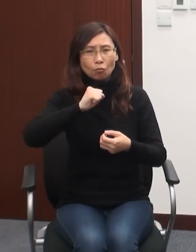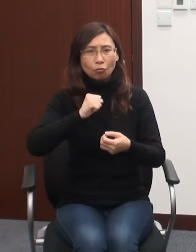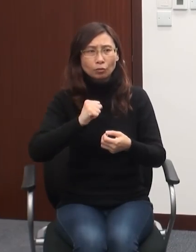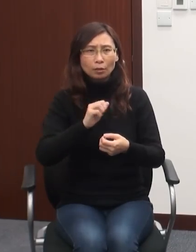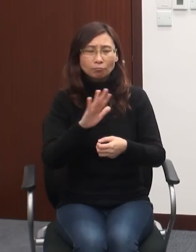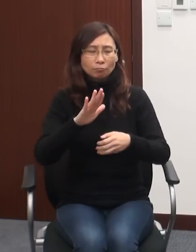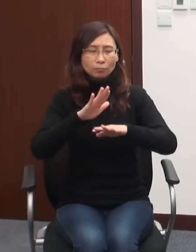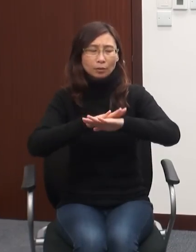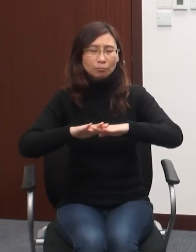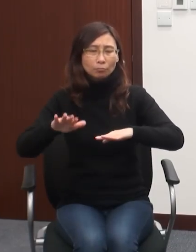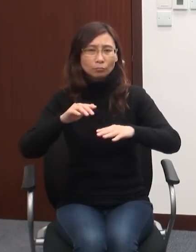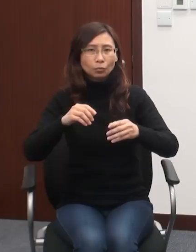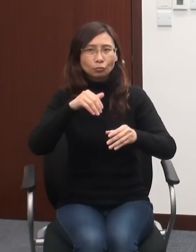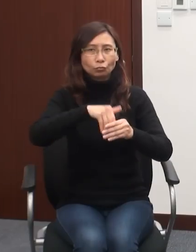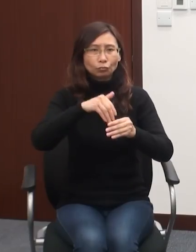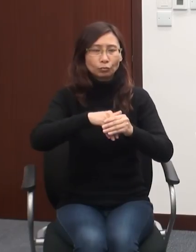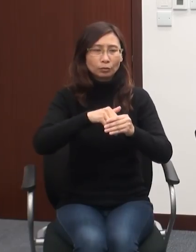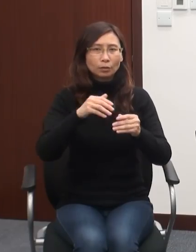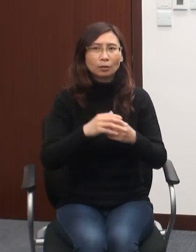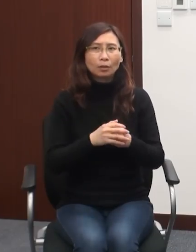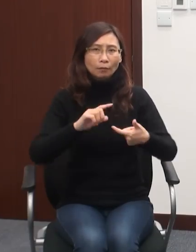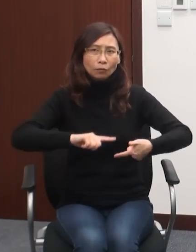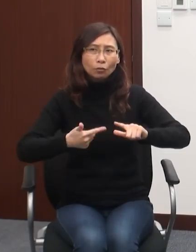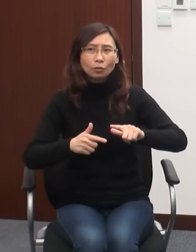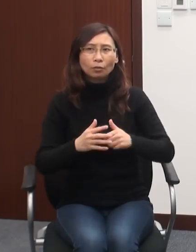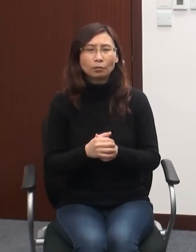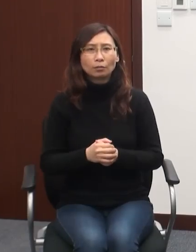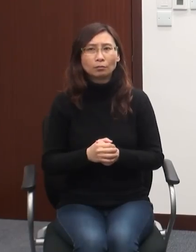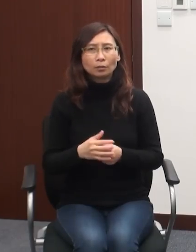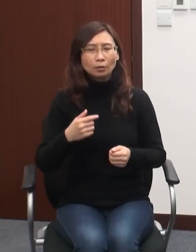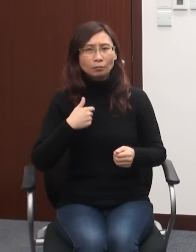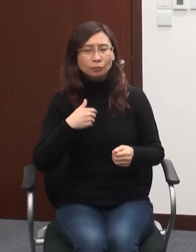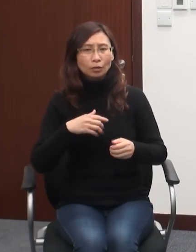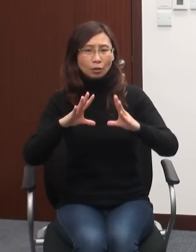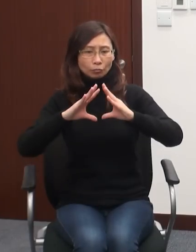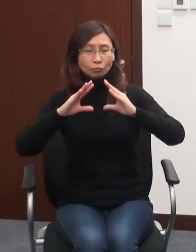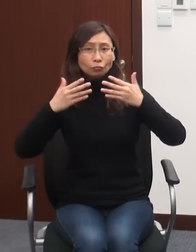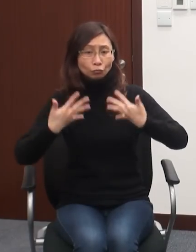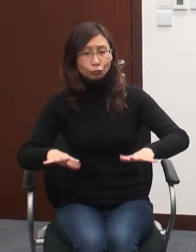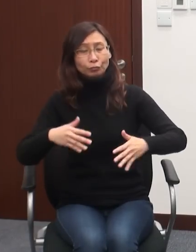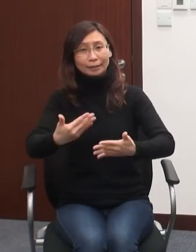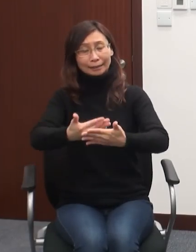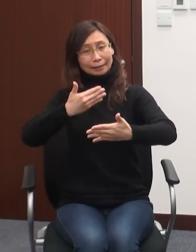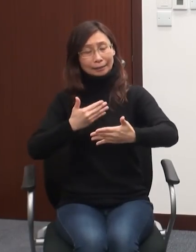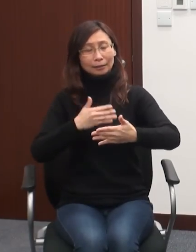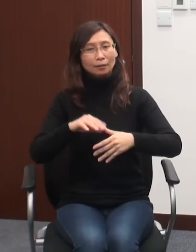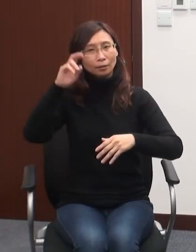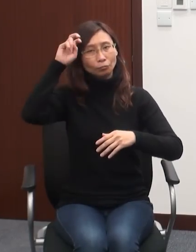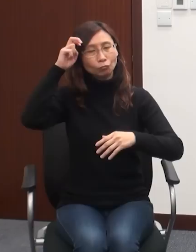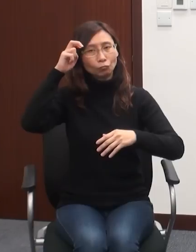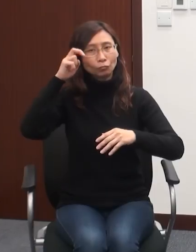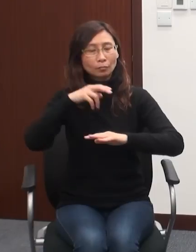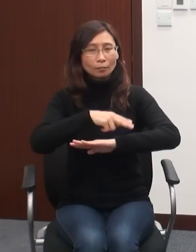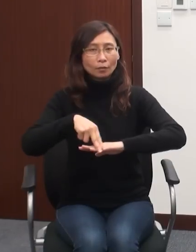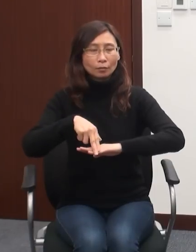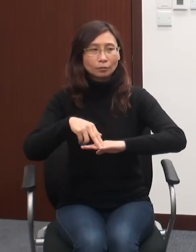係咪最大嘅吊詭？係嘛？ 咁喺呢一度，我諗其實我喺節目結束之前咧，即係我諗由財政預算案，